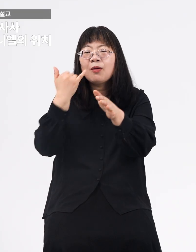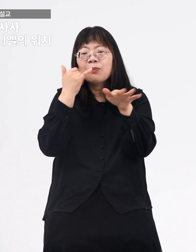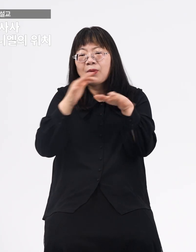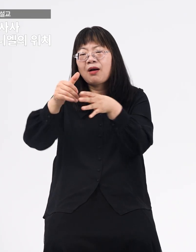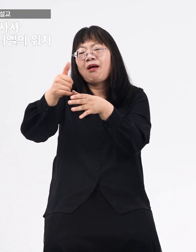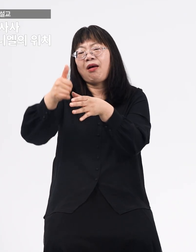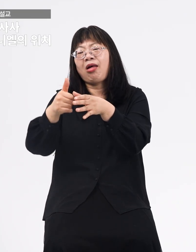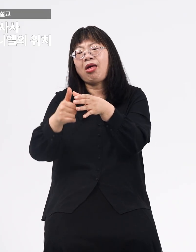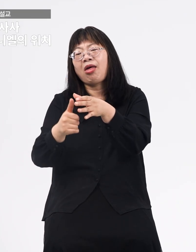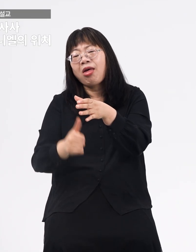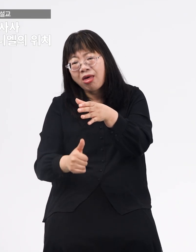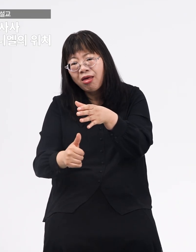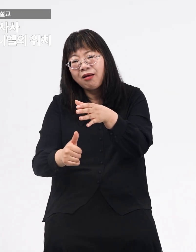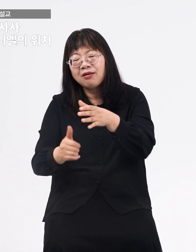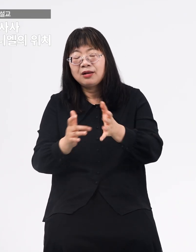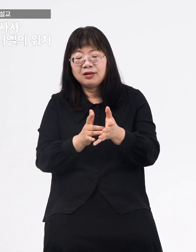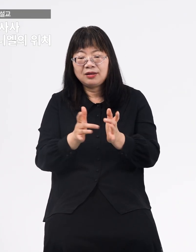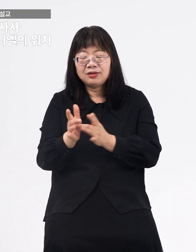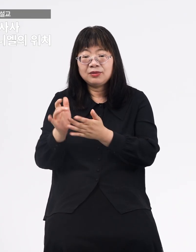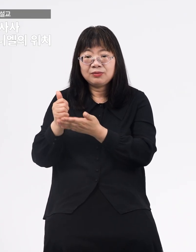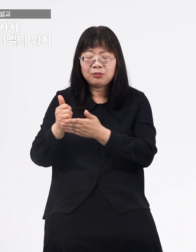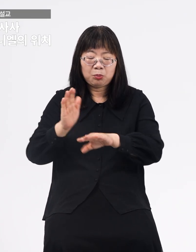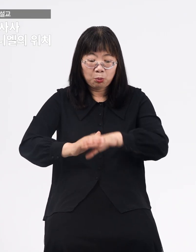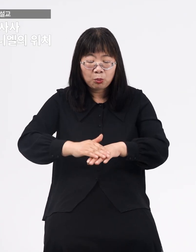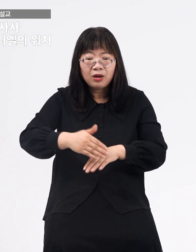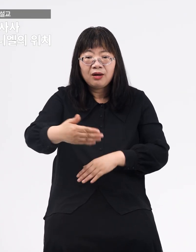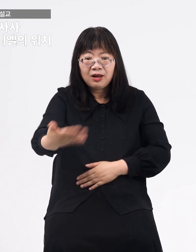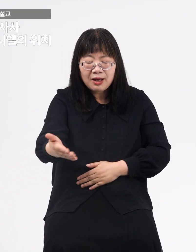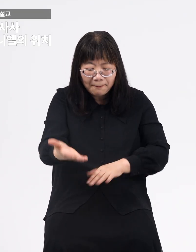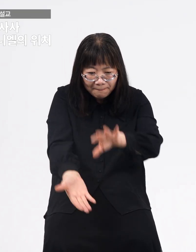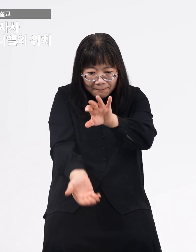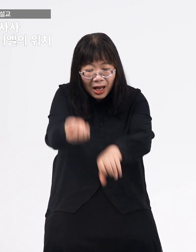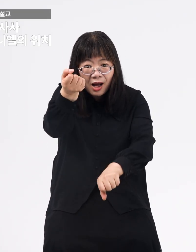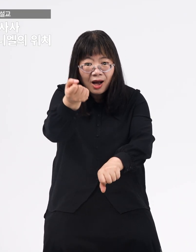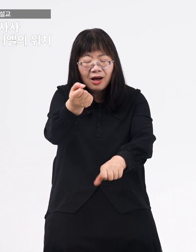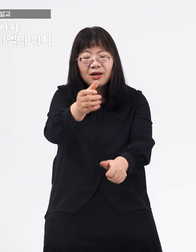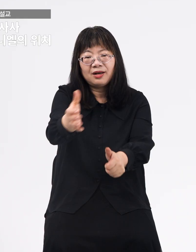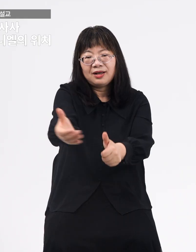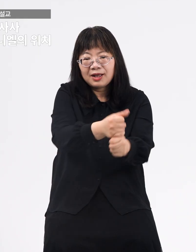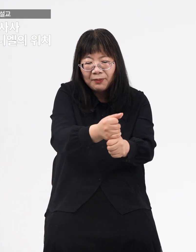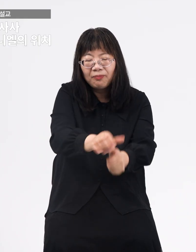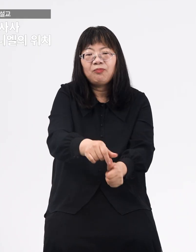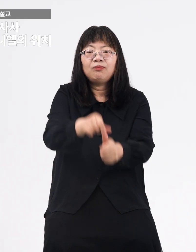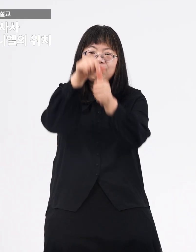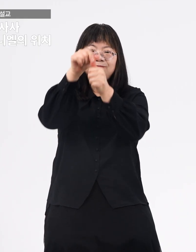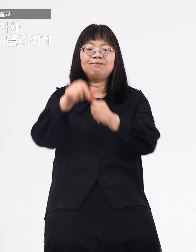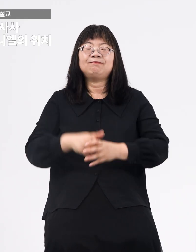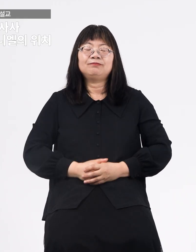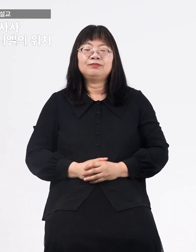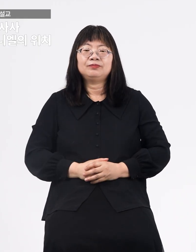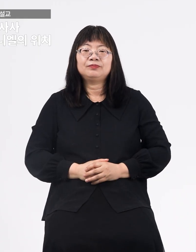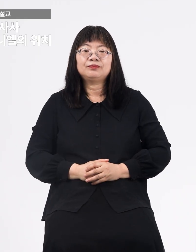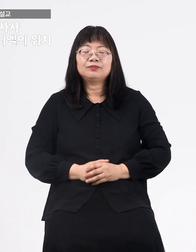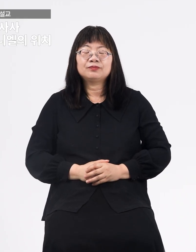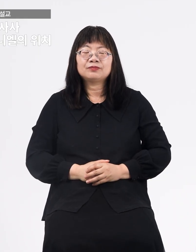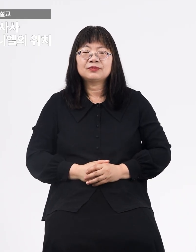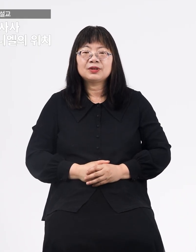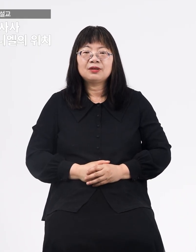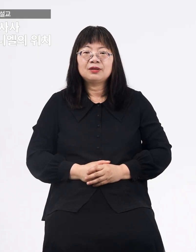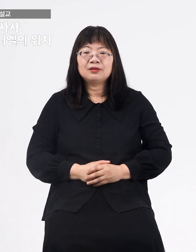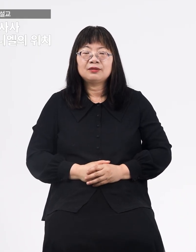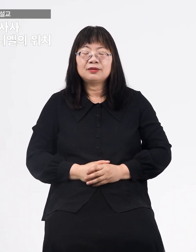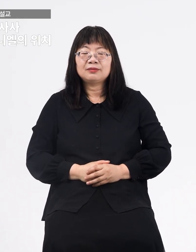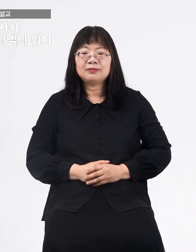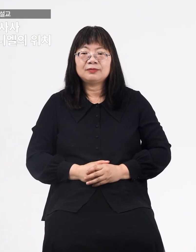빠져가는지라. 예수께서 손을 내밀어 즉시 그를 잡아 뺍니다. 물속에 빠져들어가는